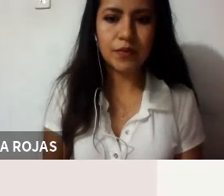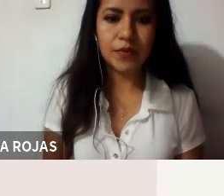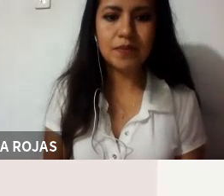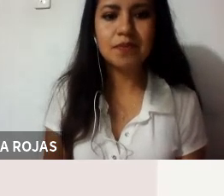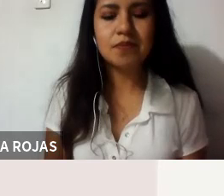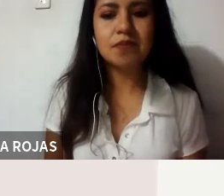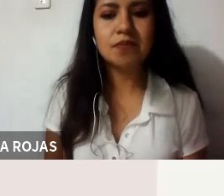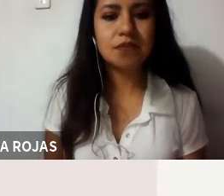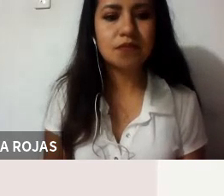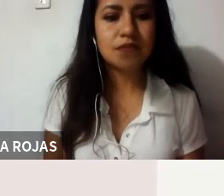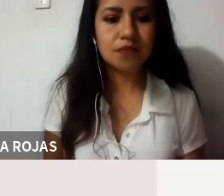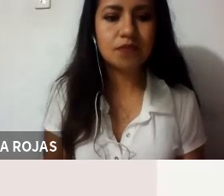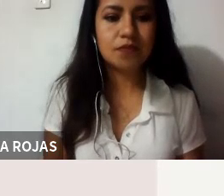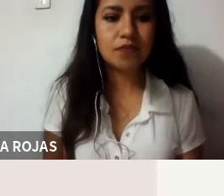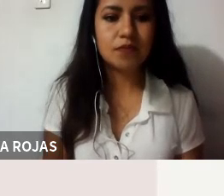Por favor.